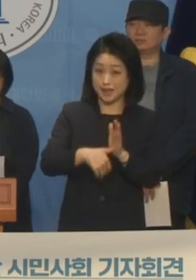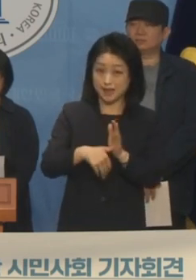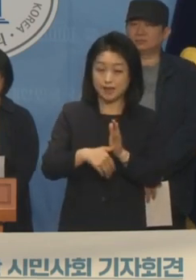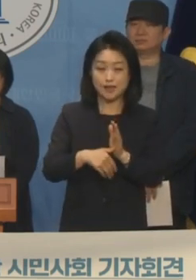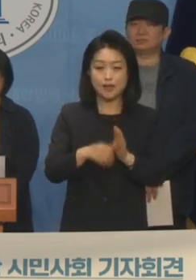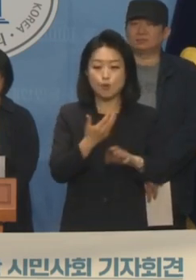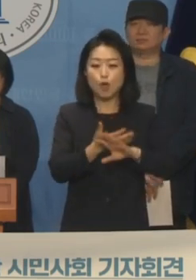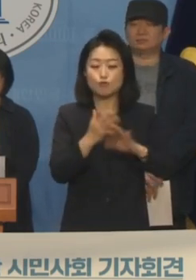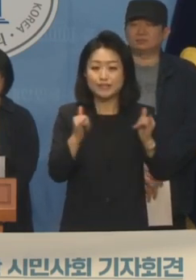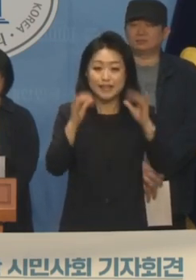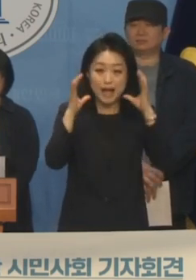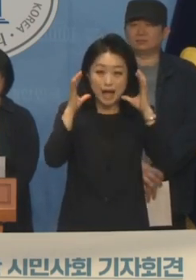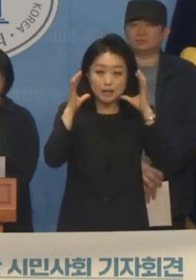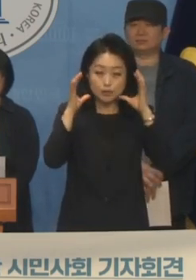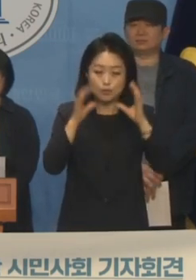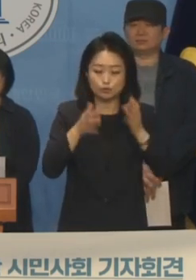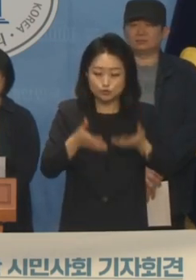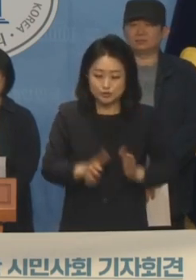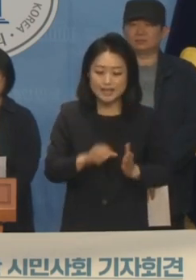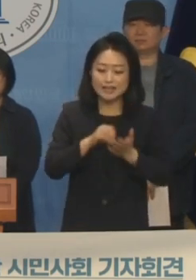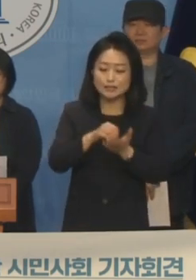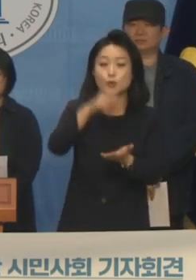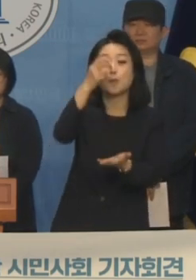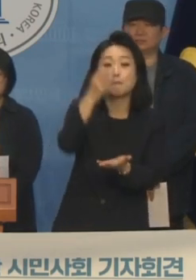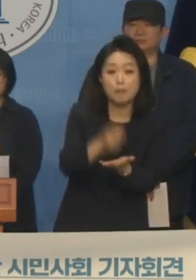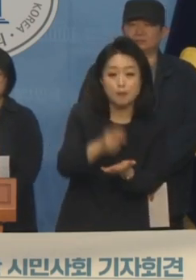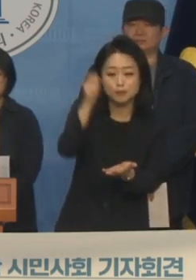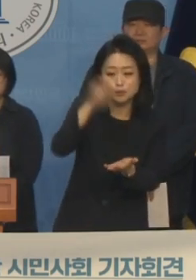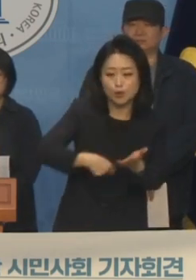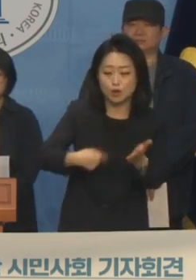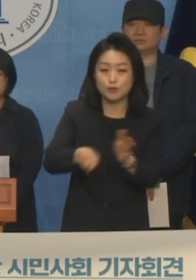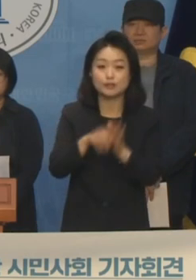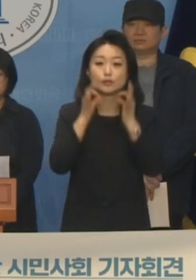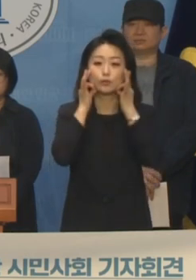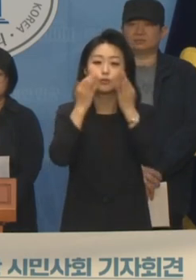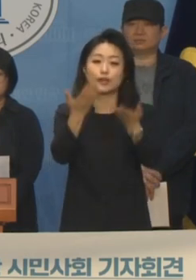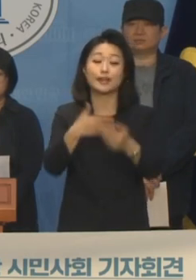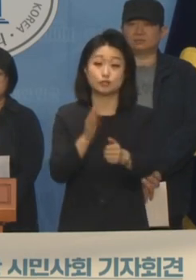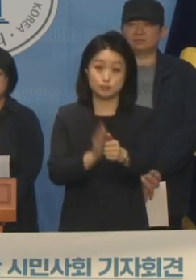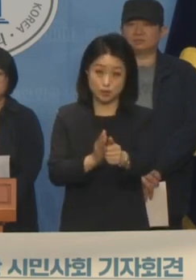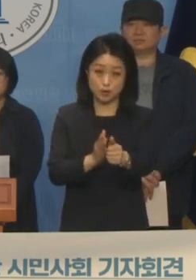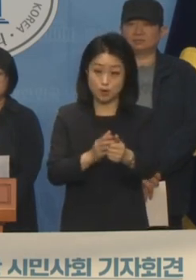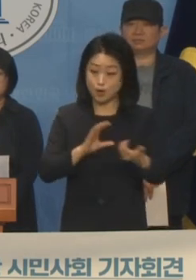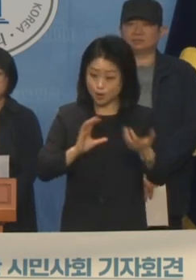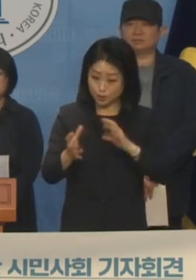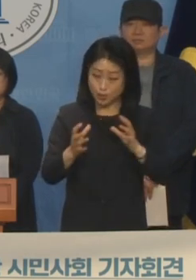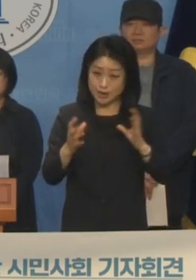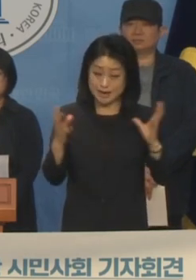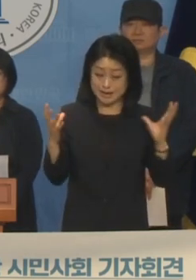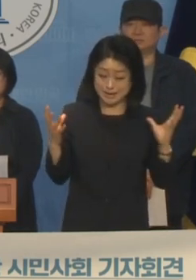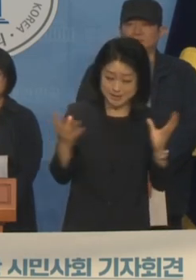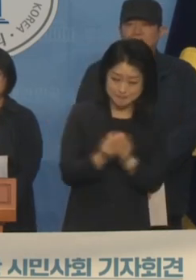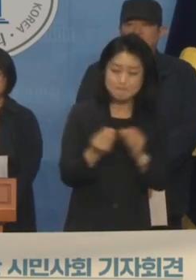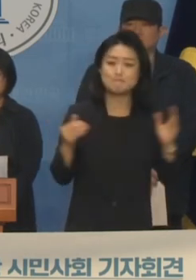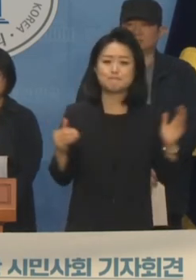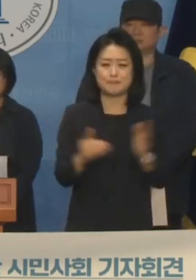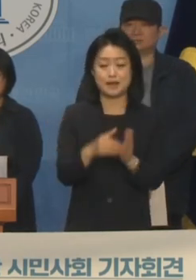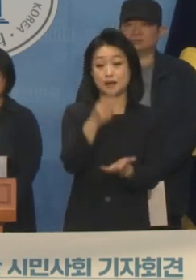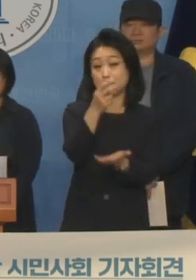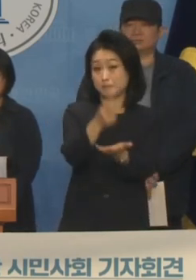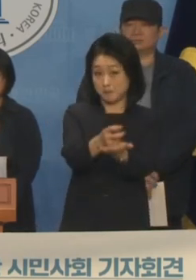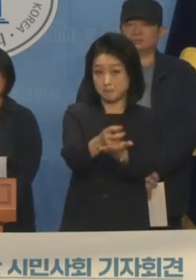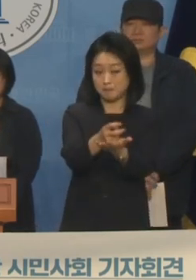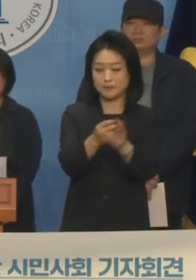출생 등록법이 통과될 수 있도록 적극적으로 노력해 주십시오. 이미 논의가 무르익은 만큼 이